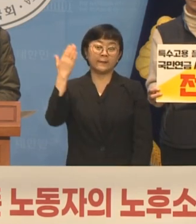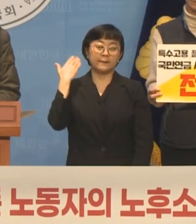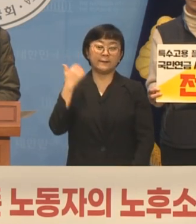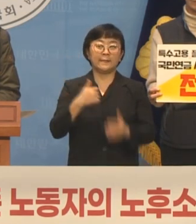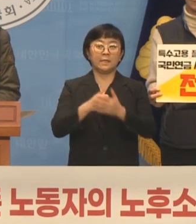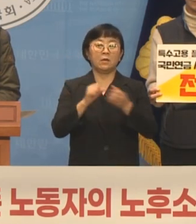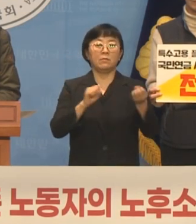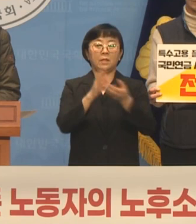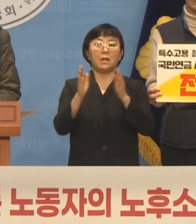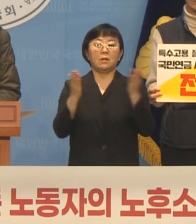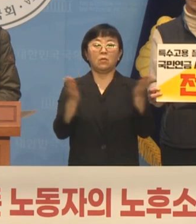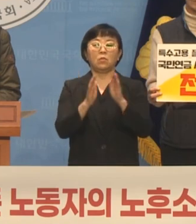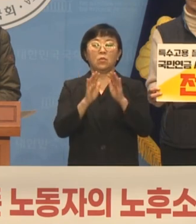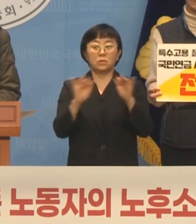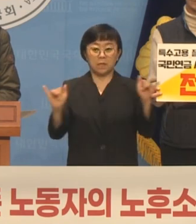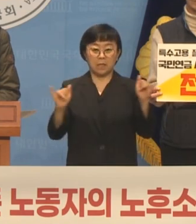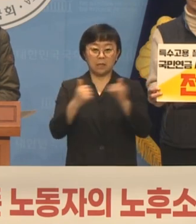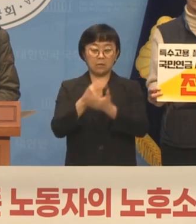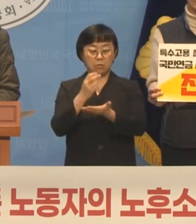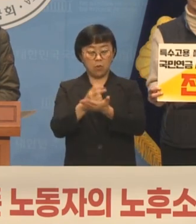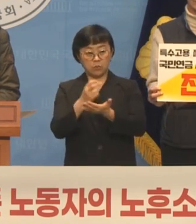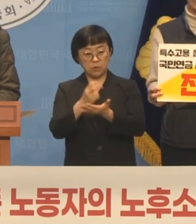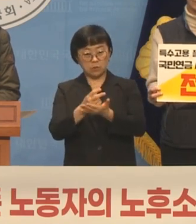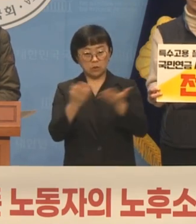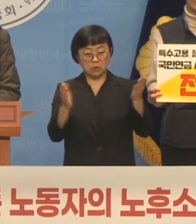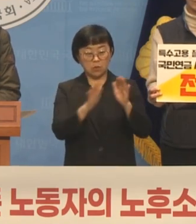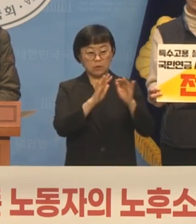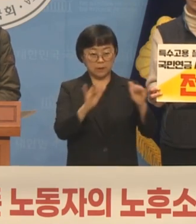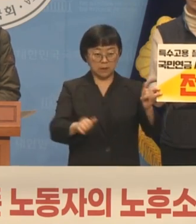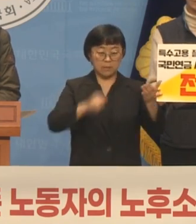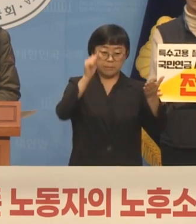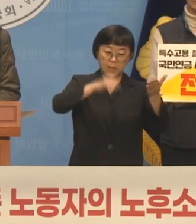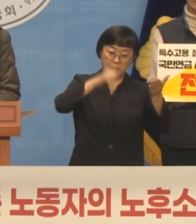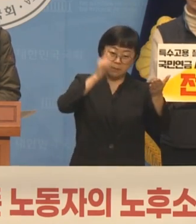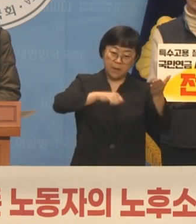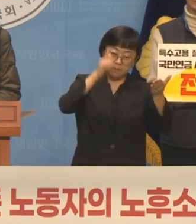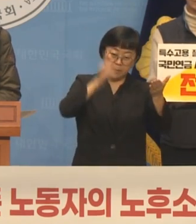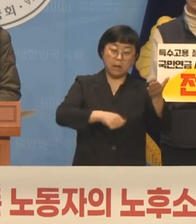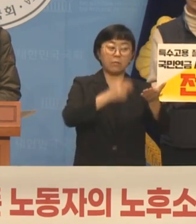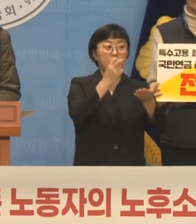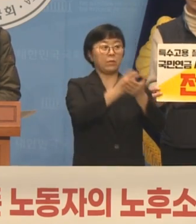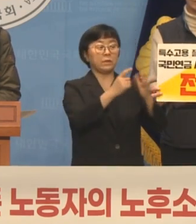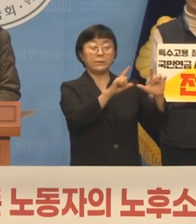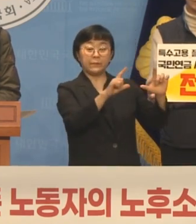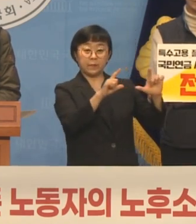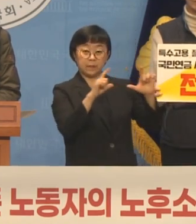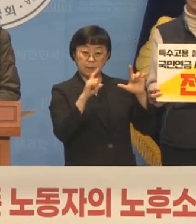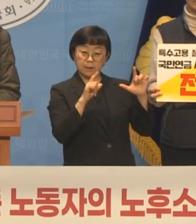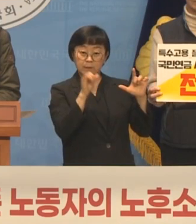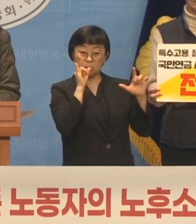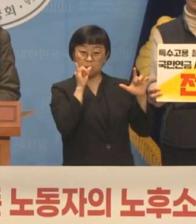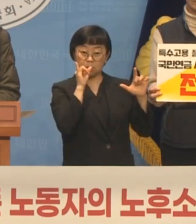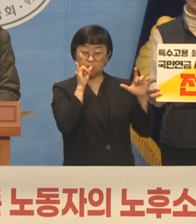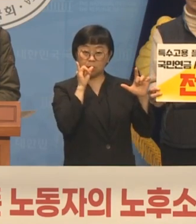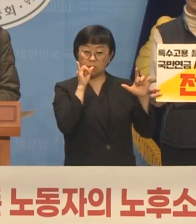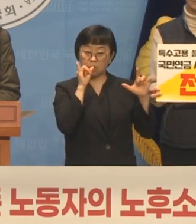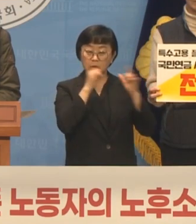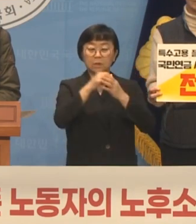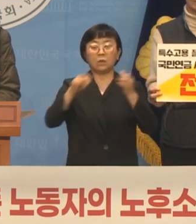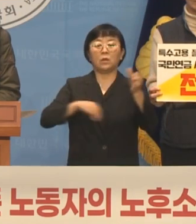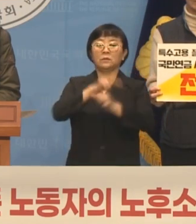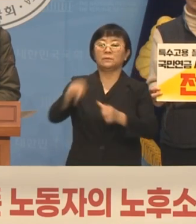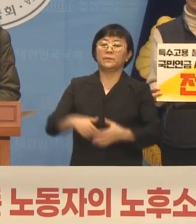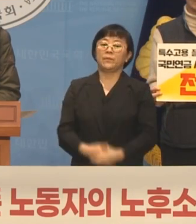플랫폼 노동자가 법적으로 근로자다라는 판결도 법원의 판결도 나고 있는 이런